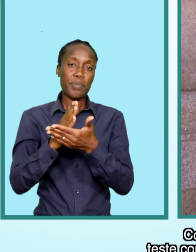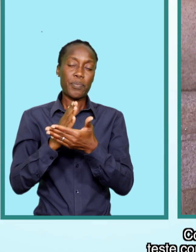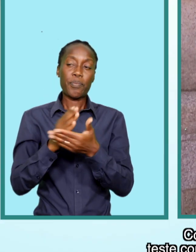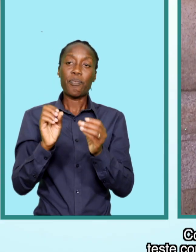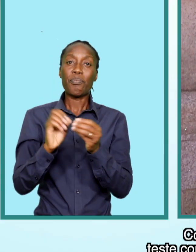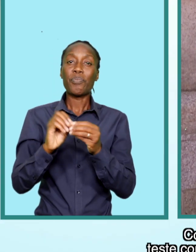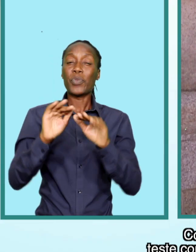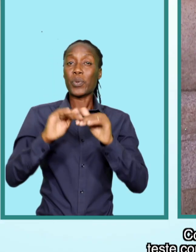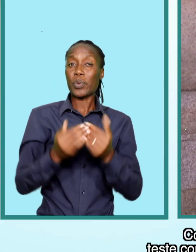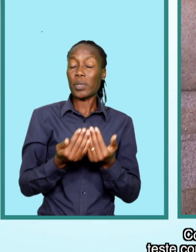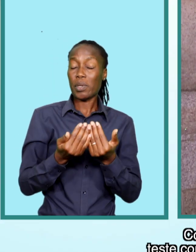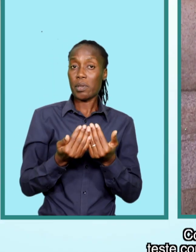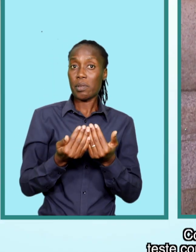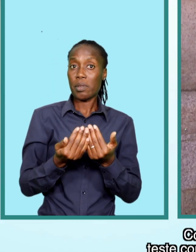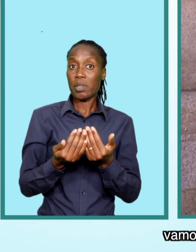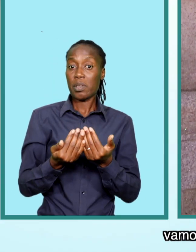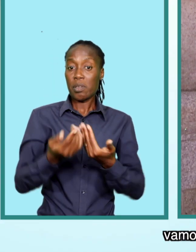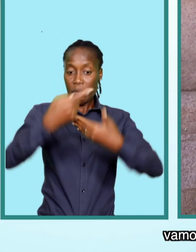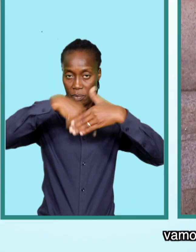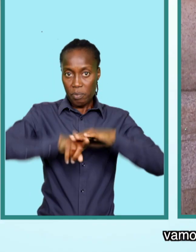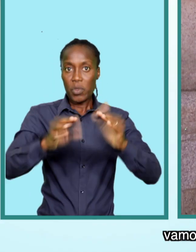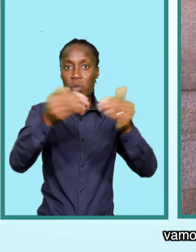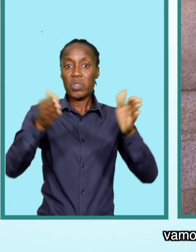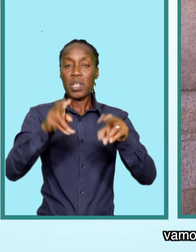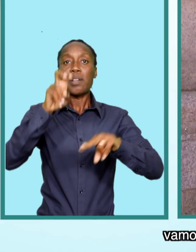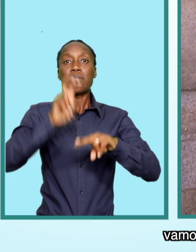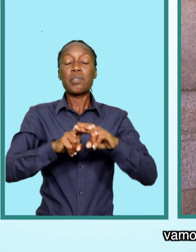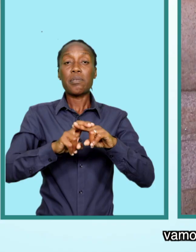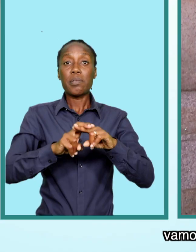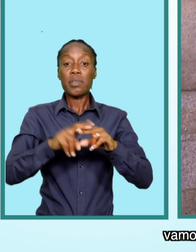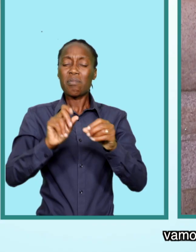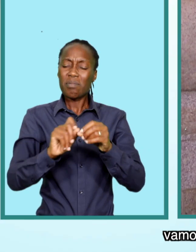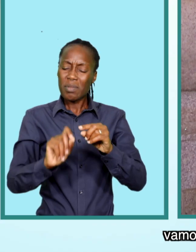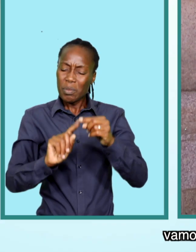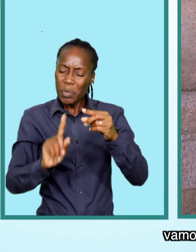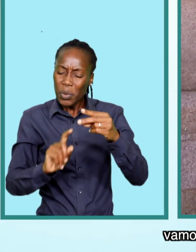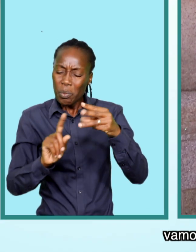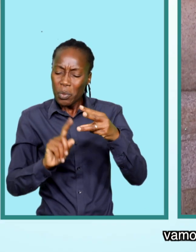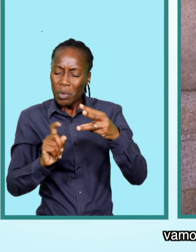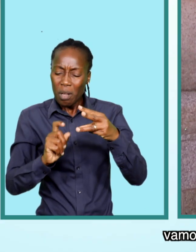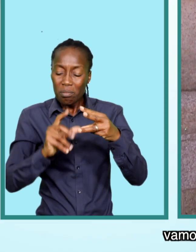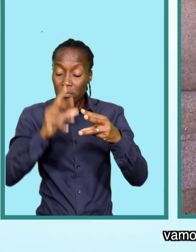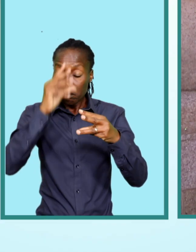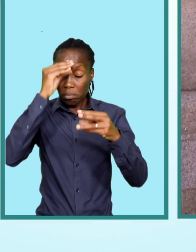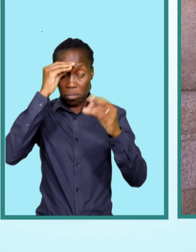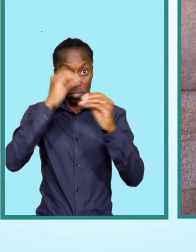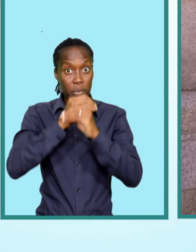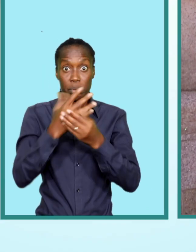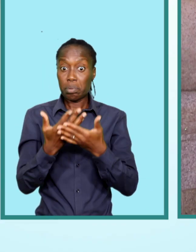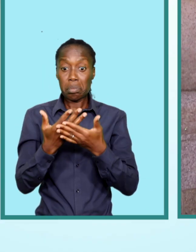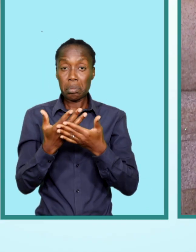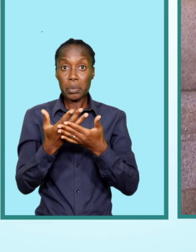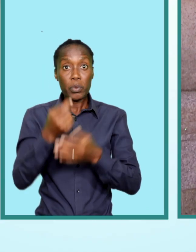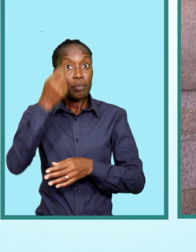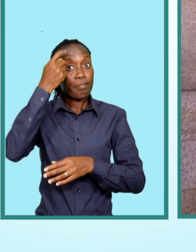aluno nas aulas, não é? A não supor que o aluno está a fazer teste, né? A pessoa chega no dia